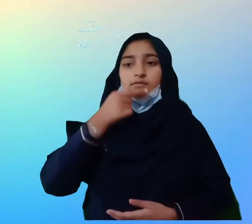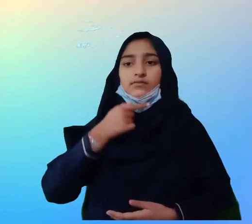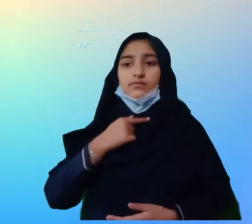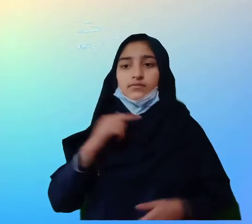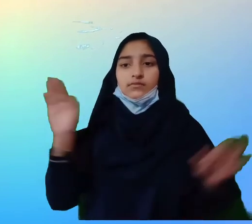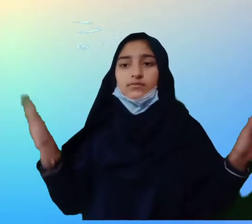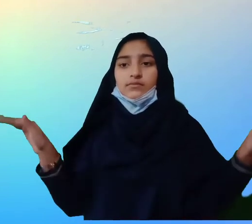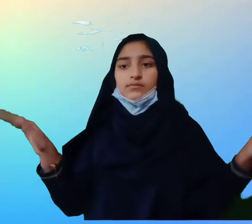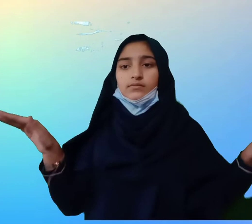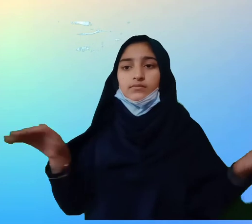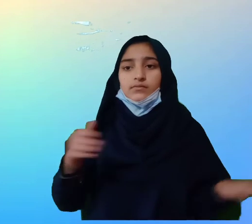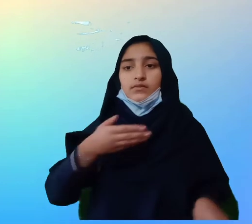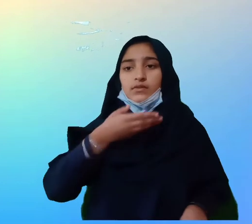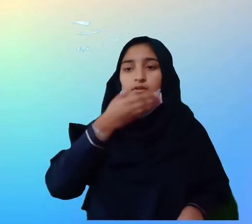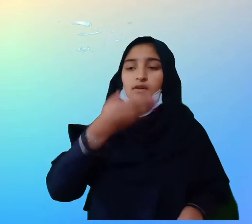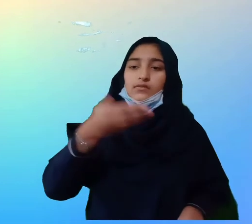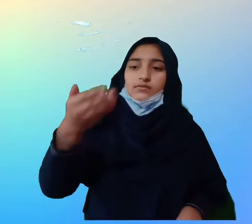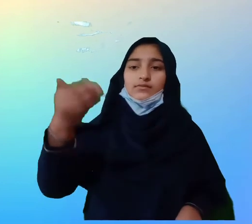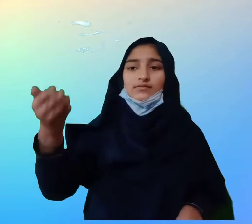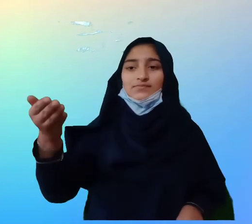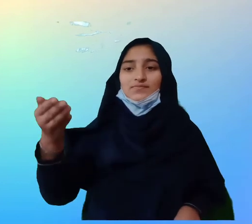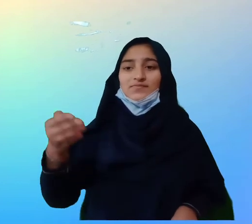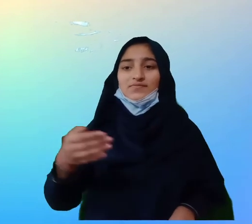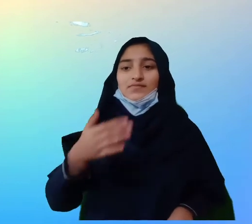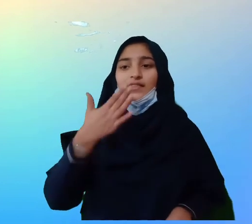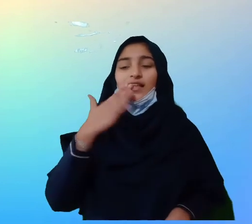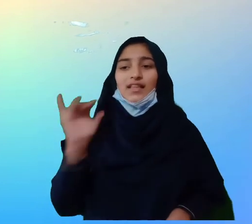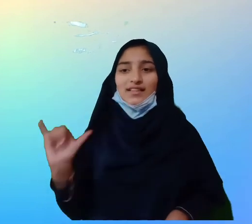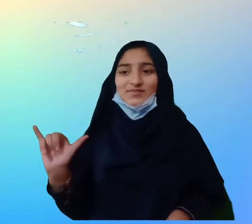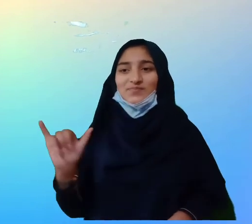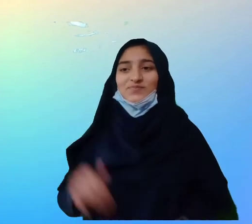बुलबुल गाना गाती है।